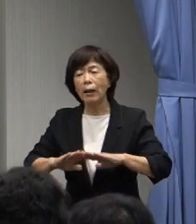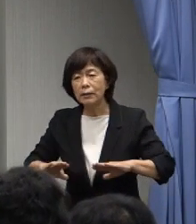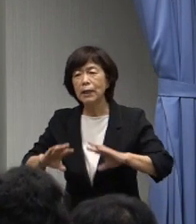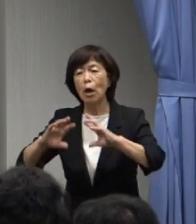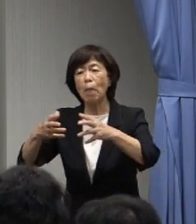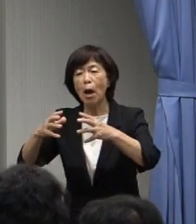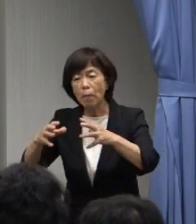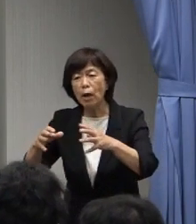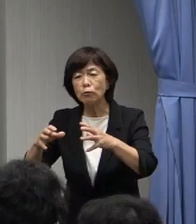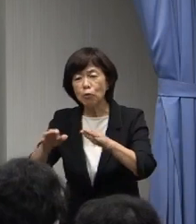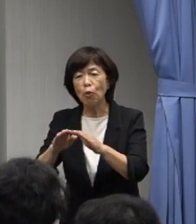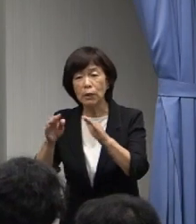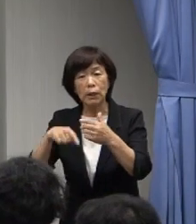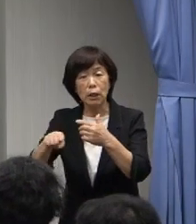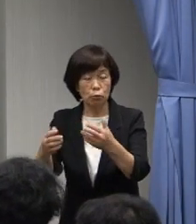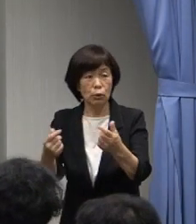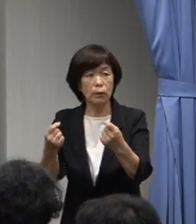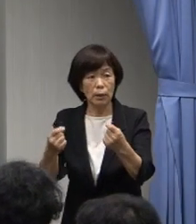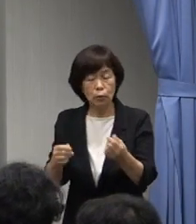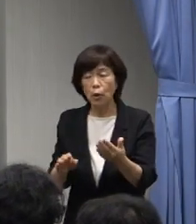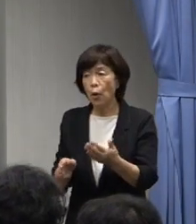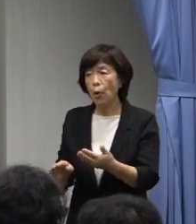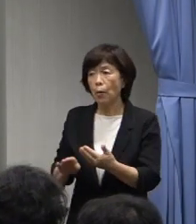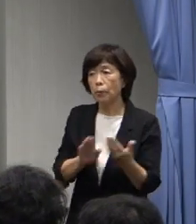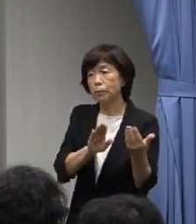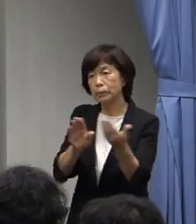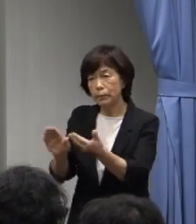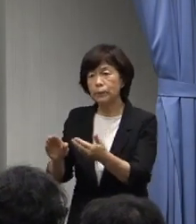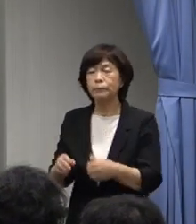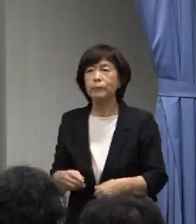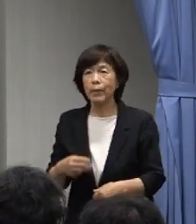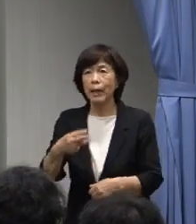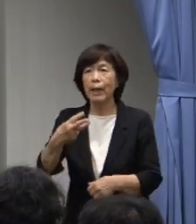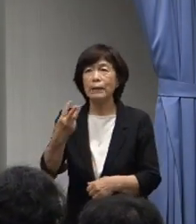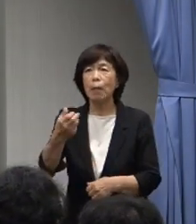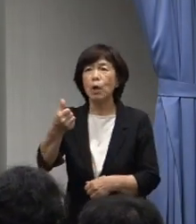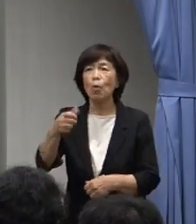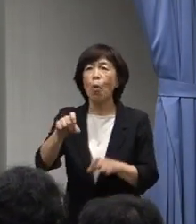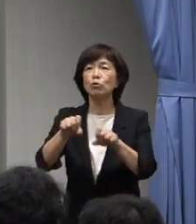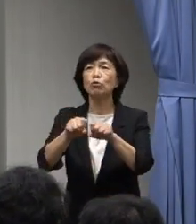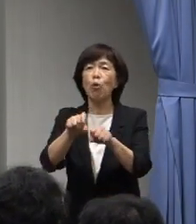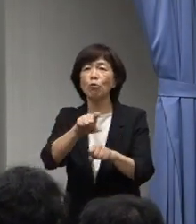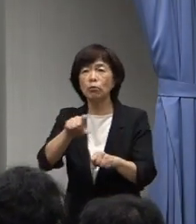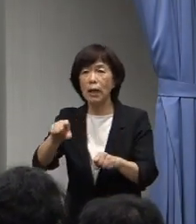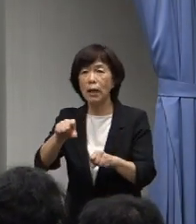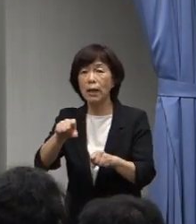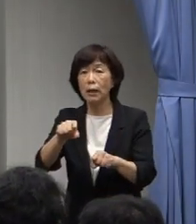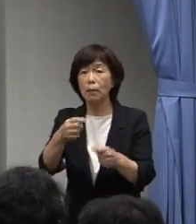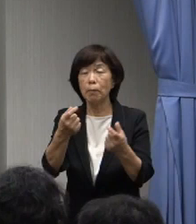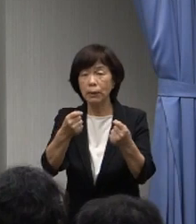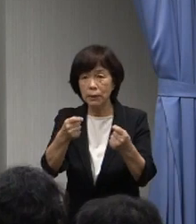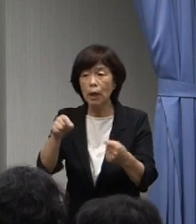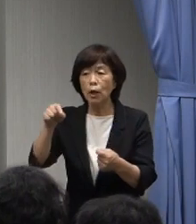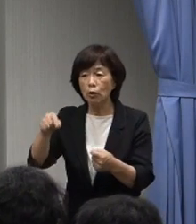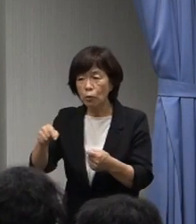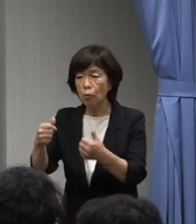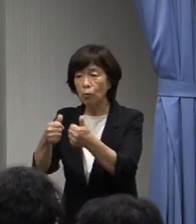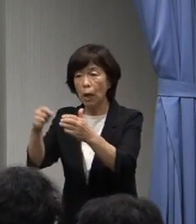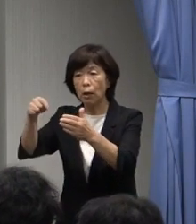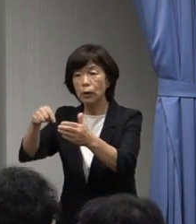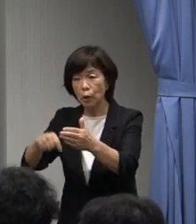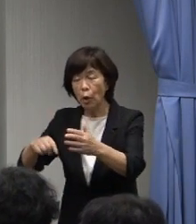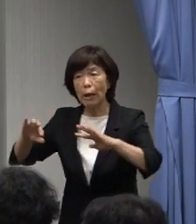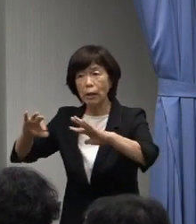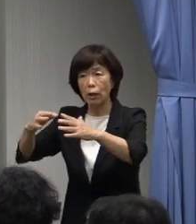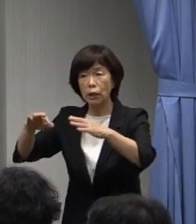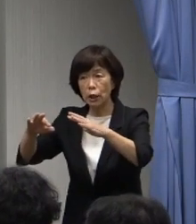です。 一部報道では最大350億円ほどということが出ましたけども、理事会の中でこういった額っていうのは議論